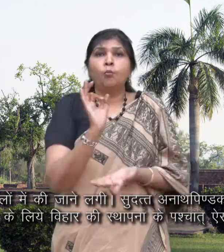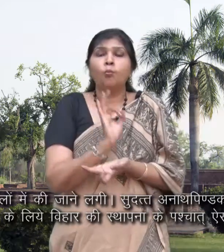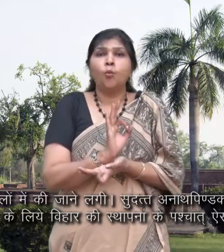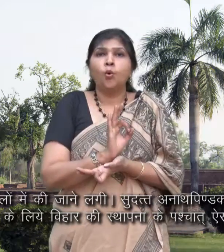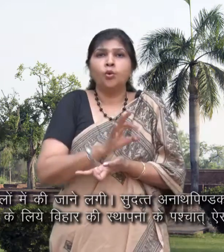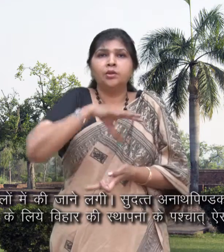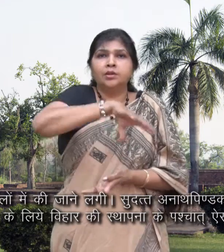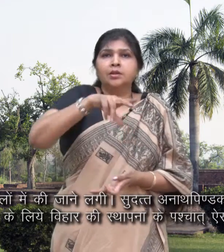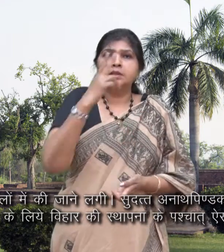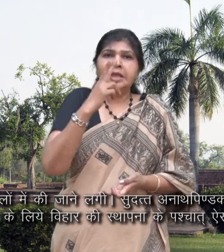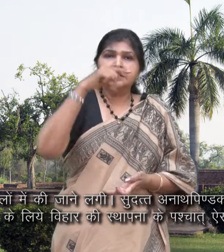लगी।